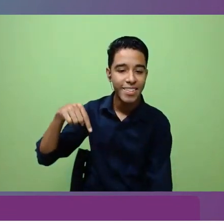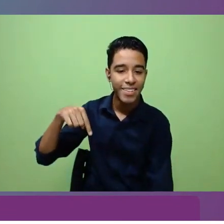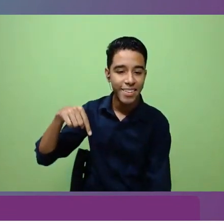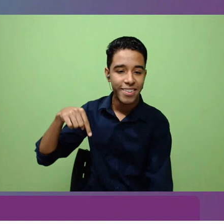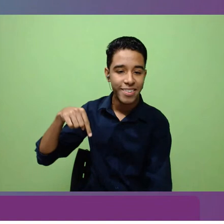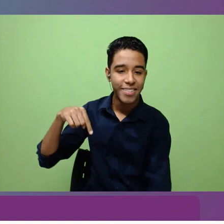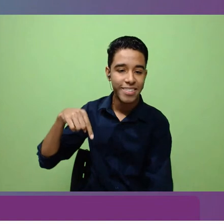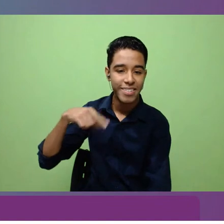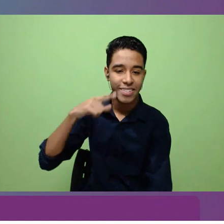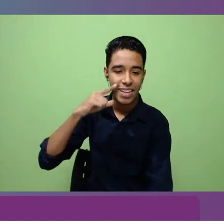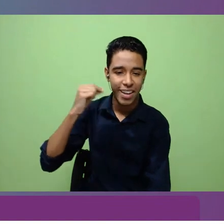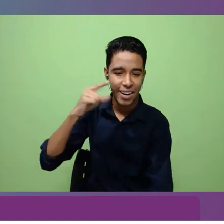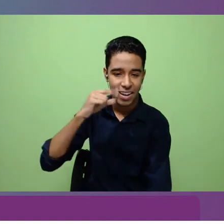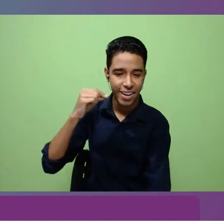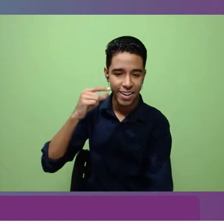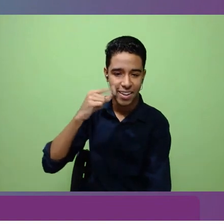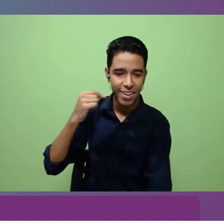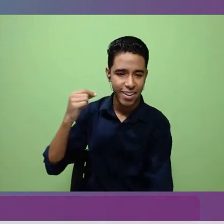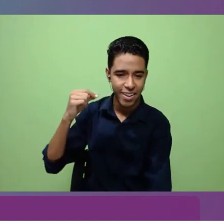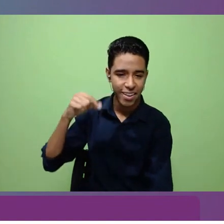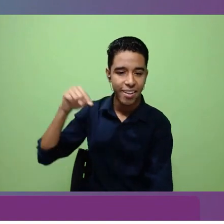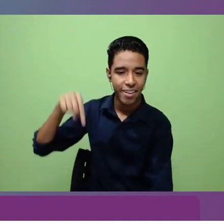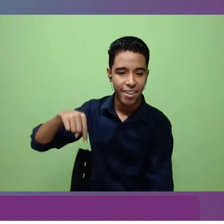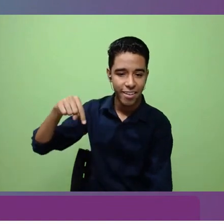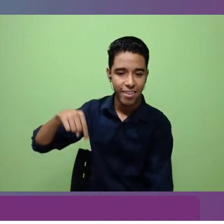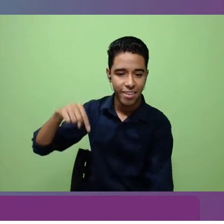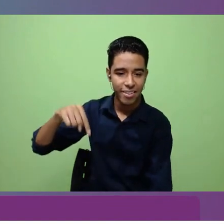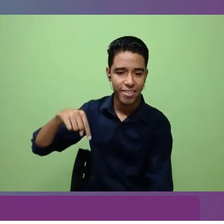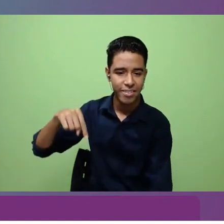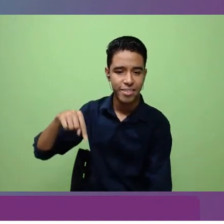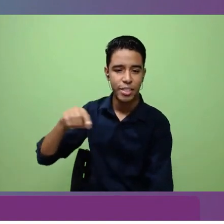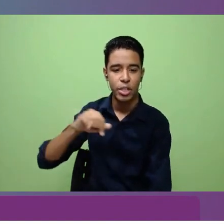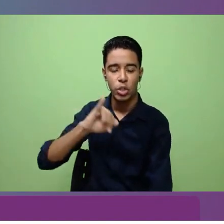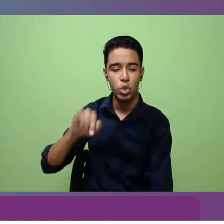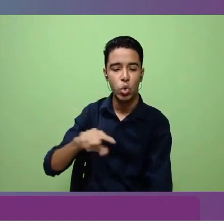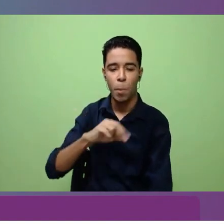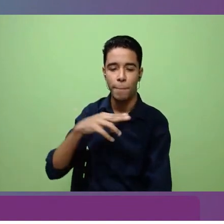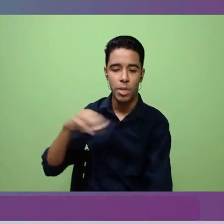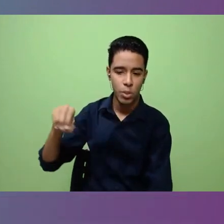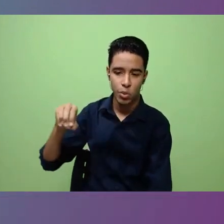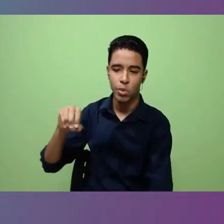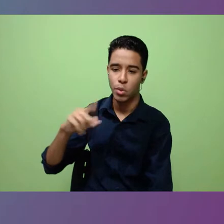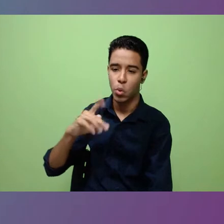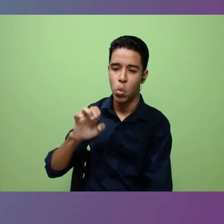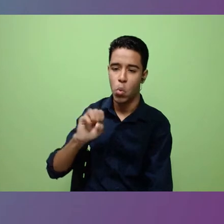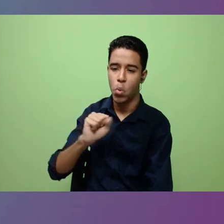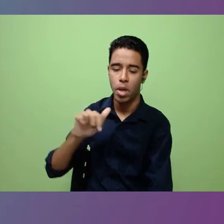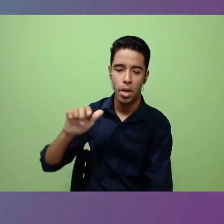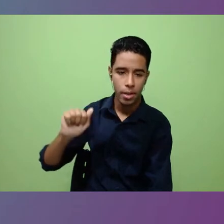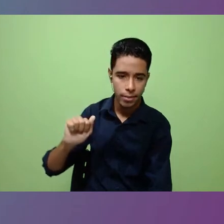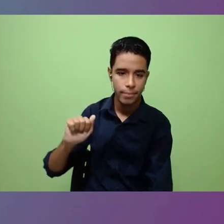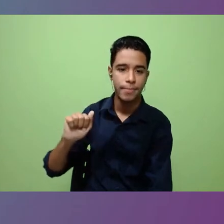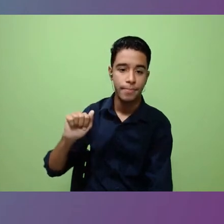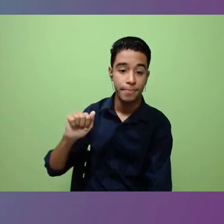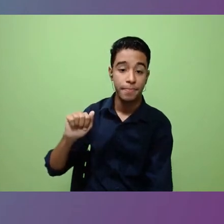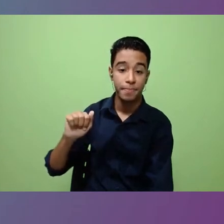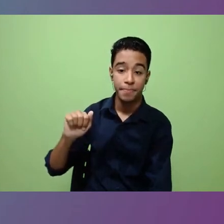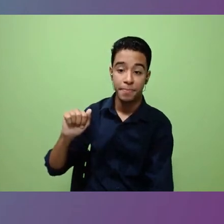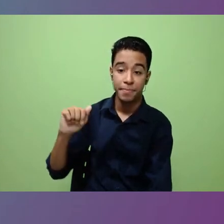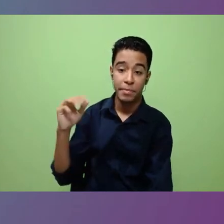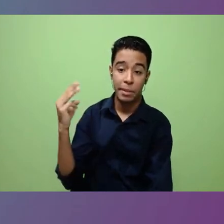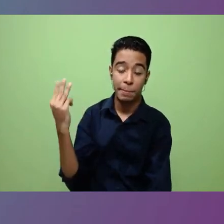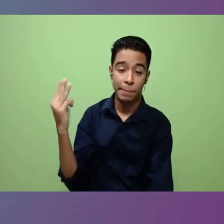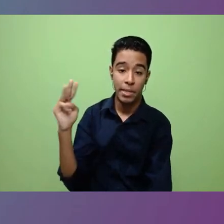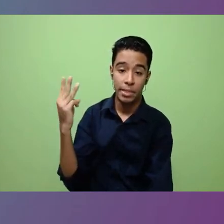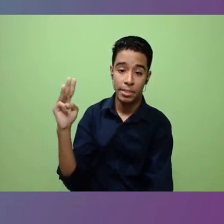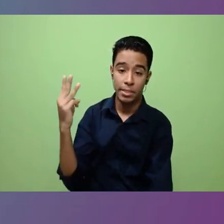Quixeramobim, Ceará, João Pessoa, São Luís do Maranhão. Sejam todos muito bem-vindos. Vocês estão